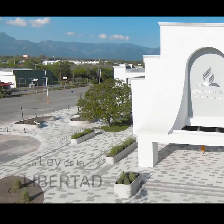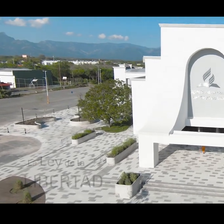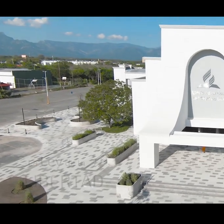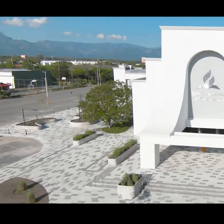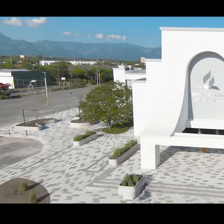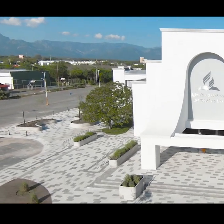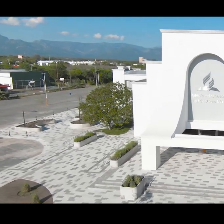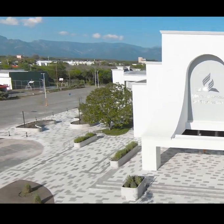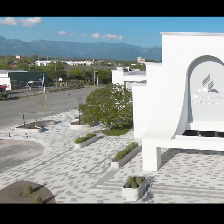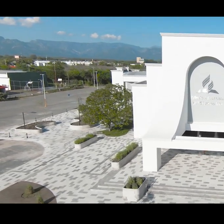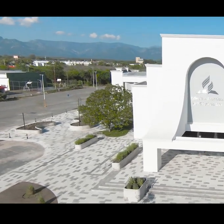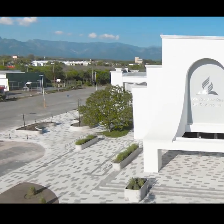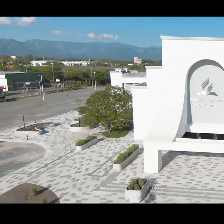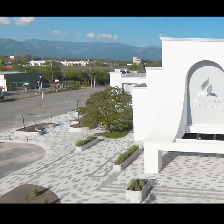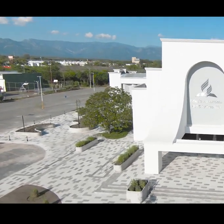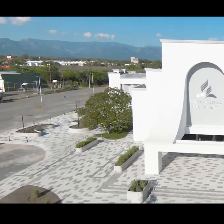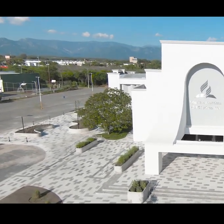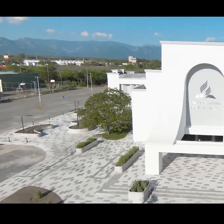Thank you.